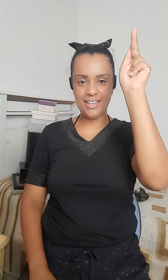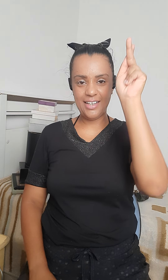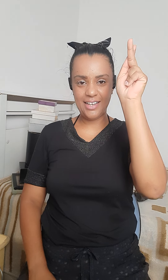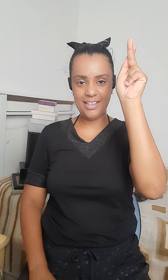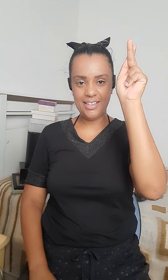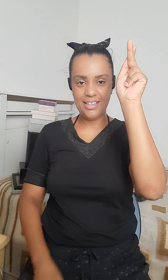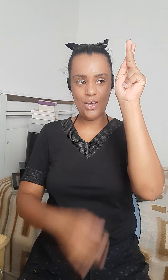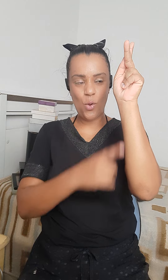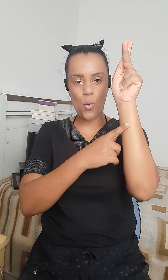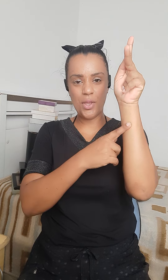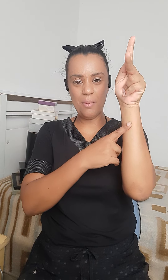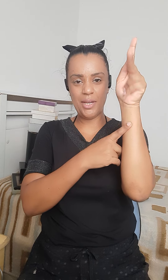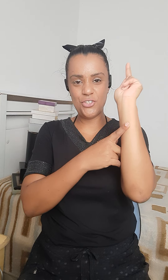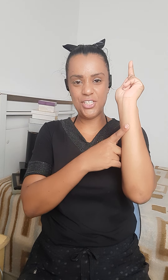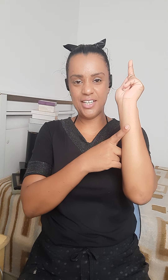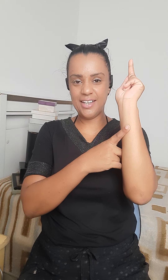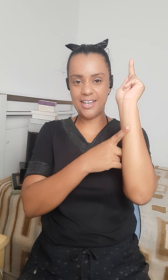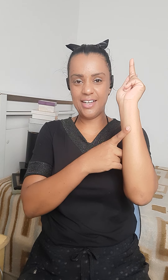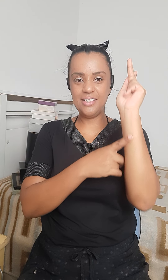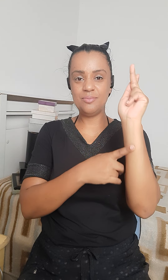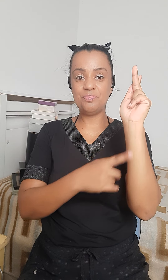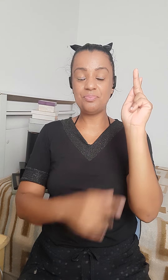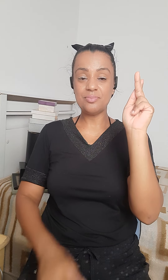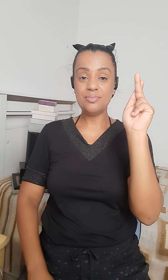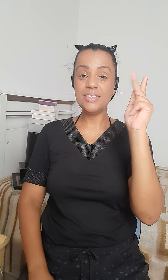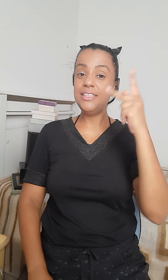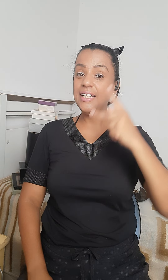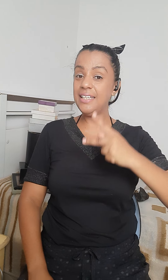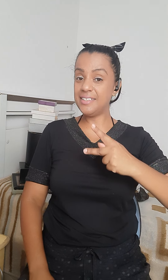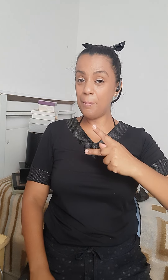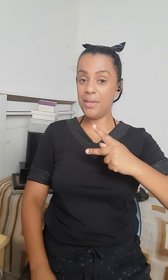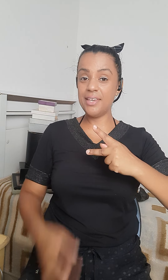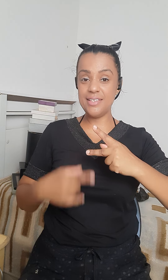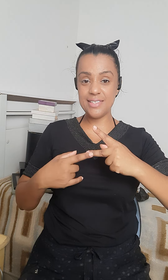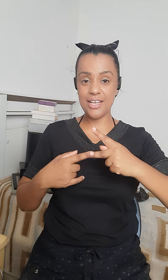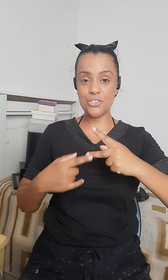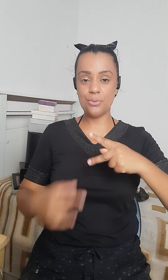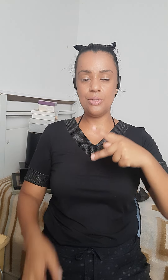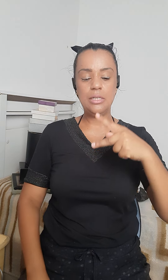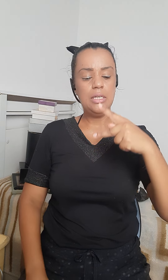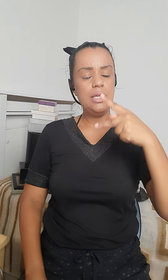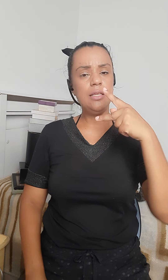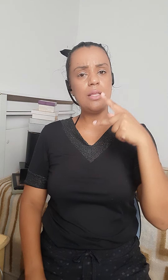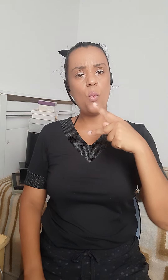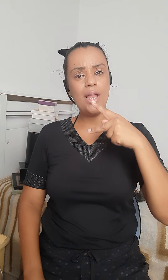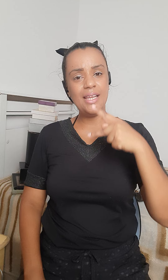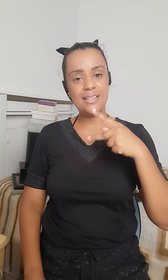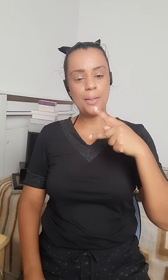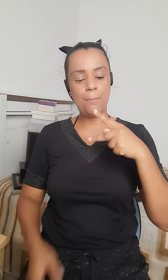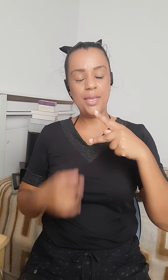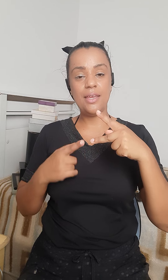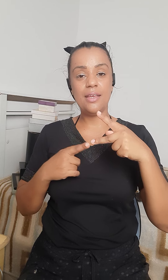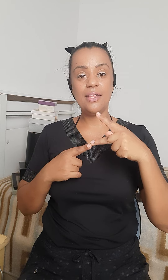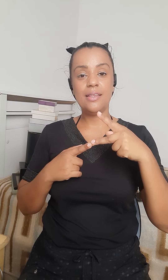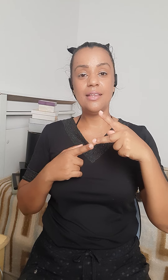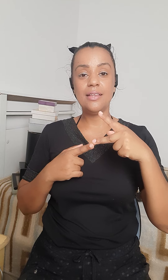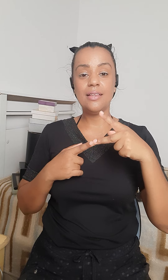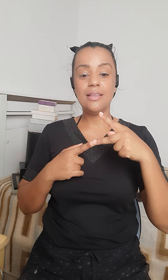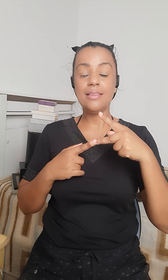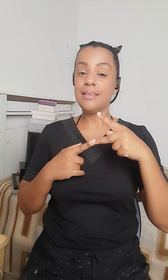K, ou quebradinha K, e a letra P, que é estático. Então, a letra P